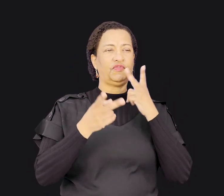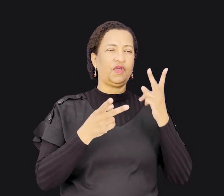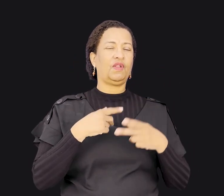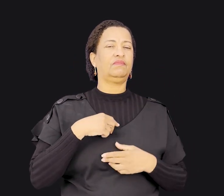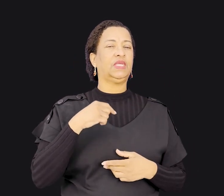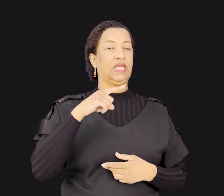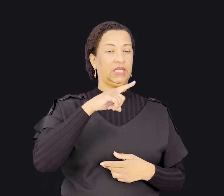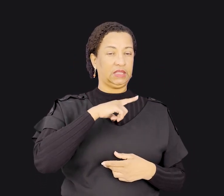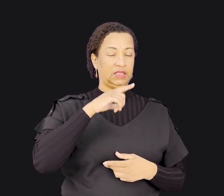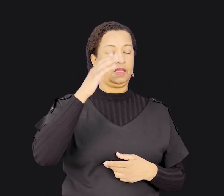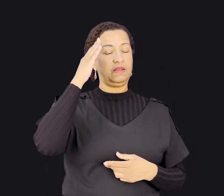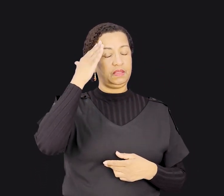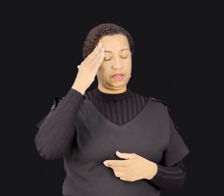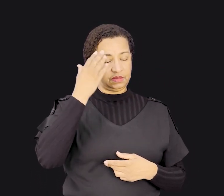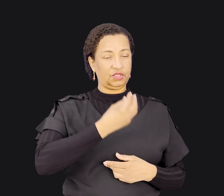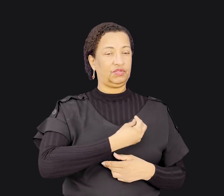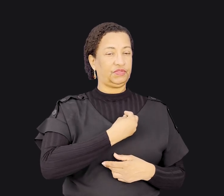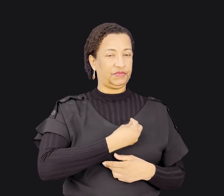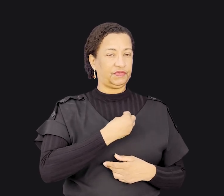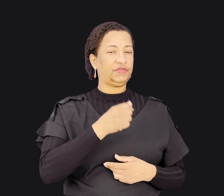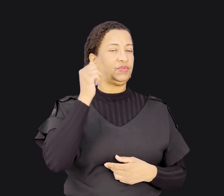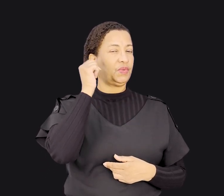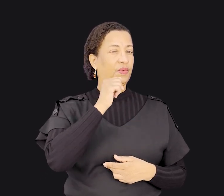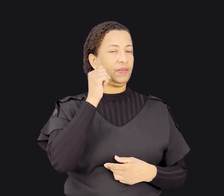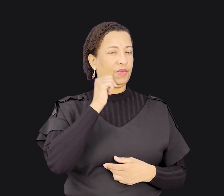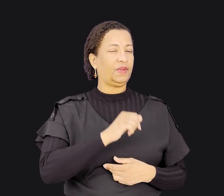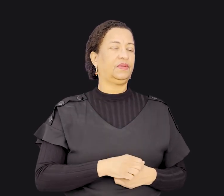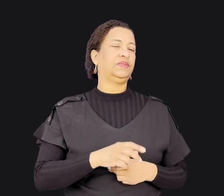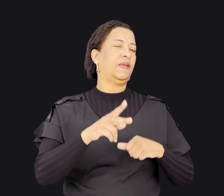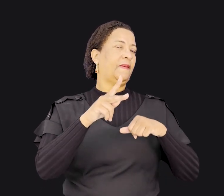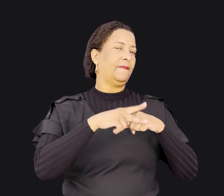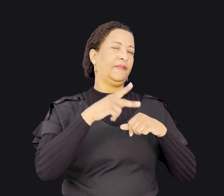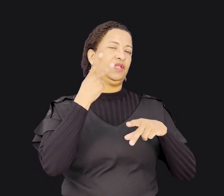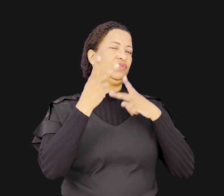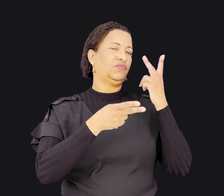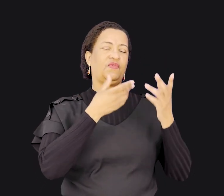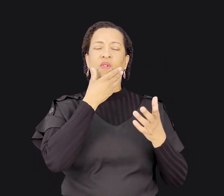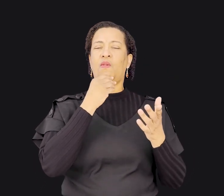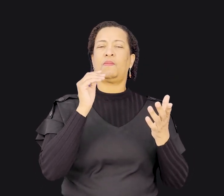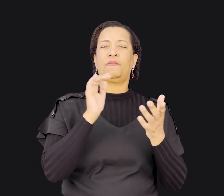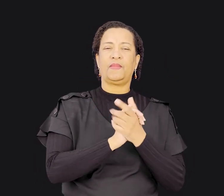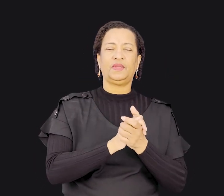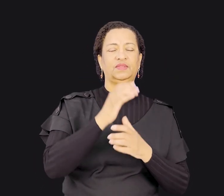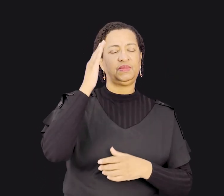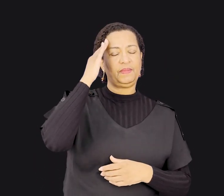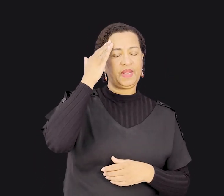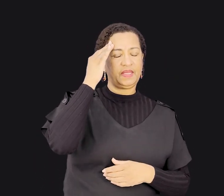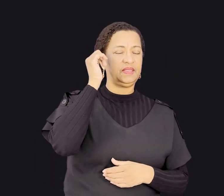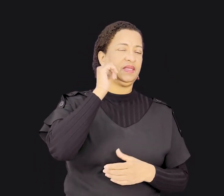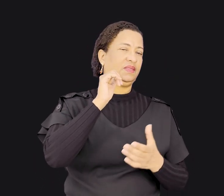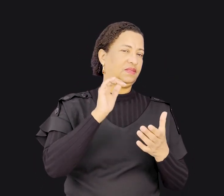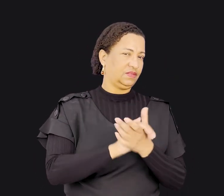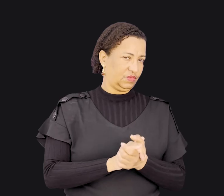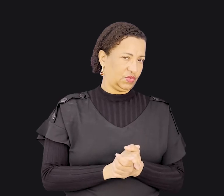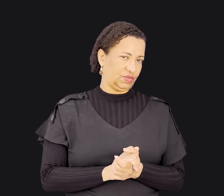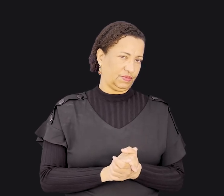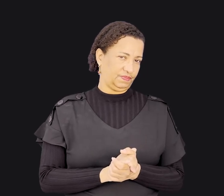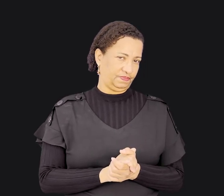tenham entendimento no convívio com suas mulheres. Pedro não disse aos maridos para entenderem suas mulheres.